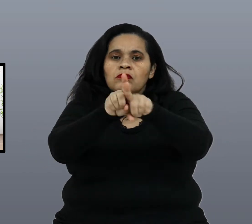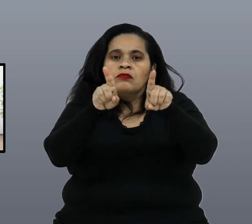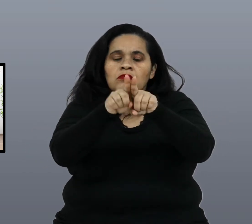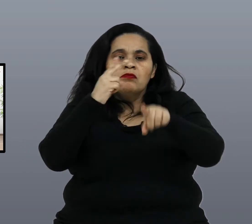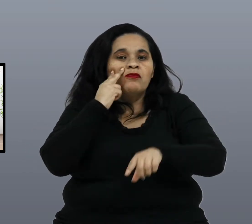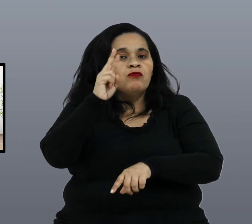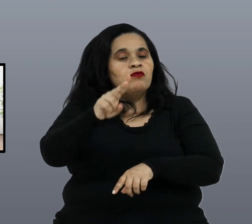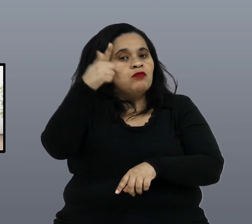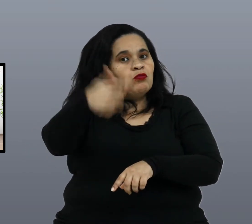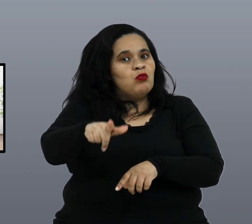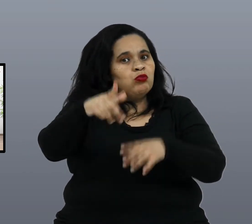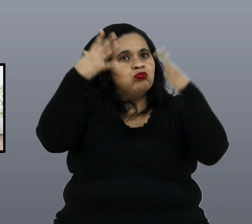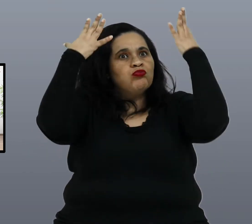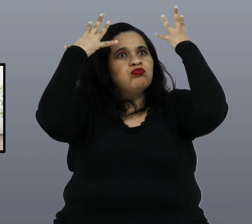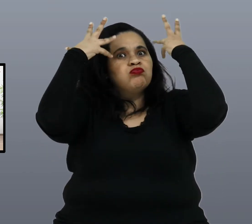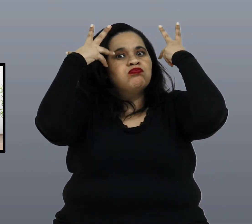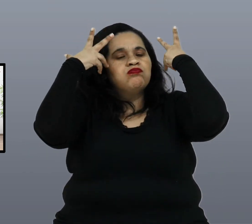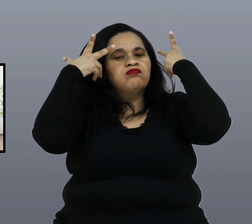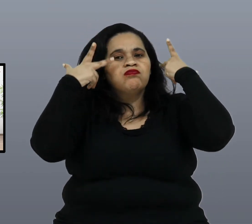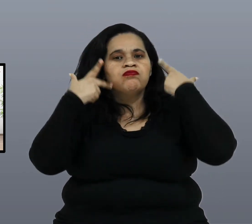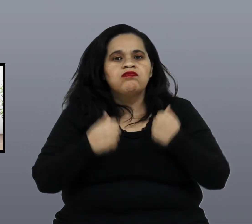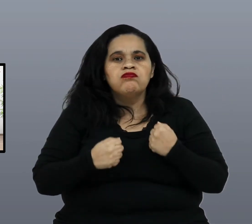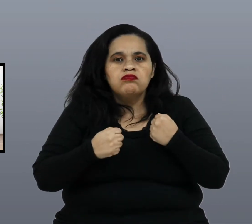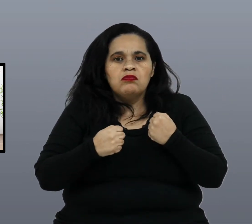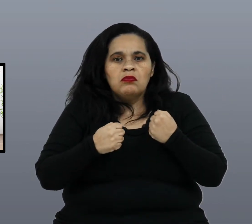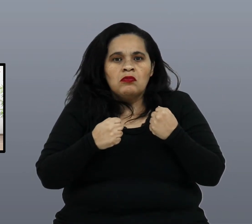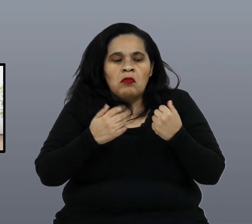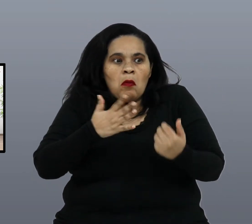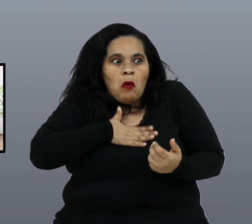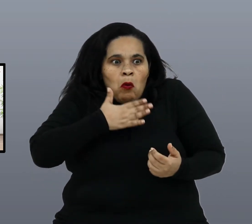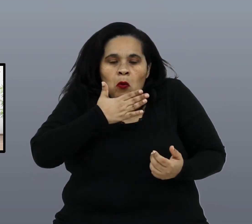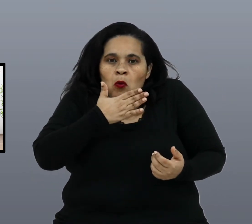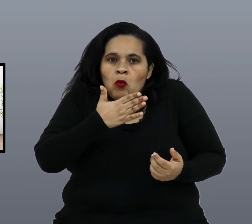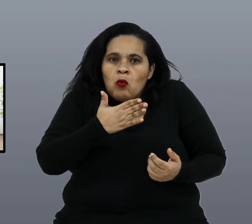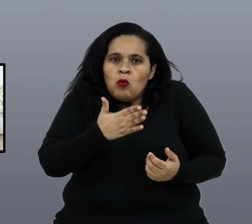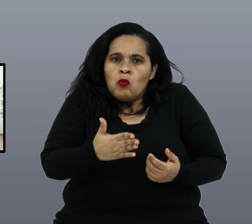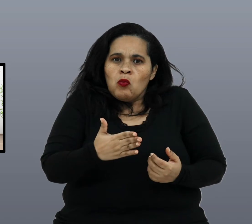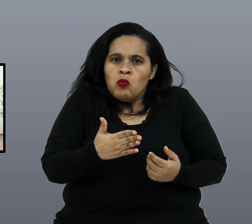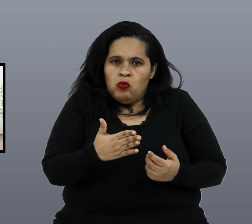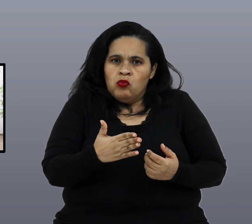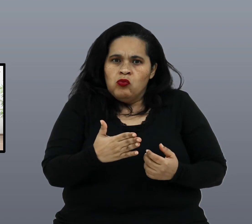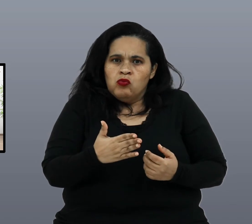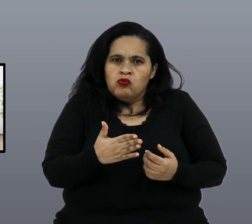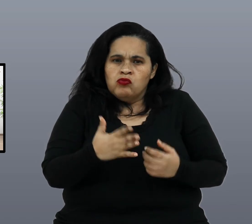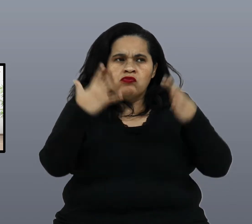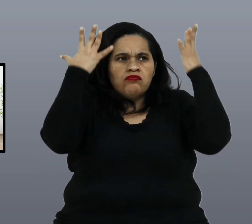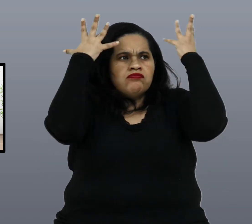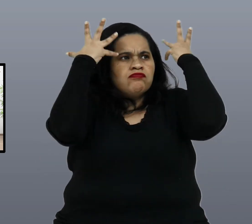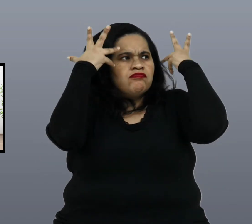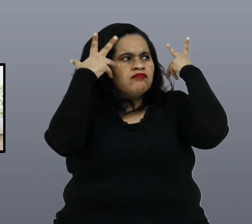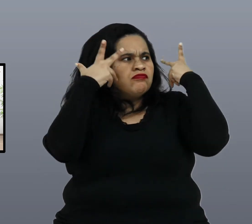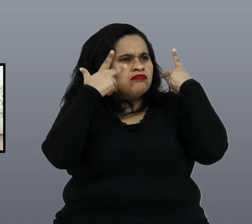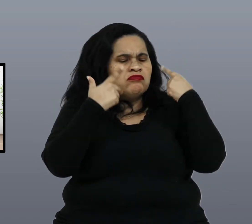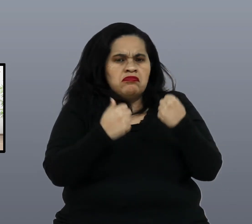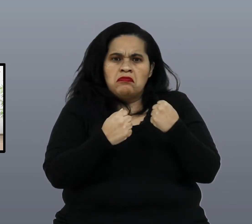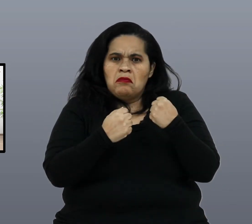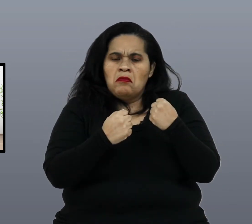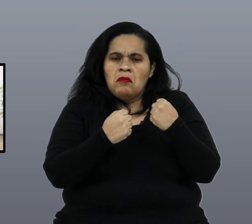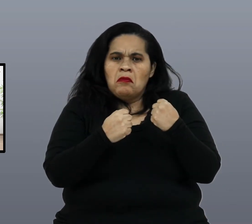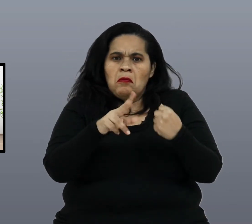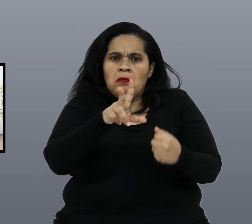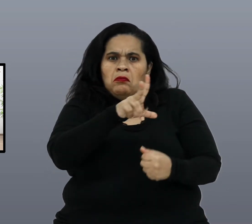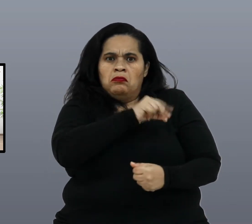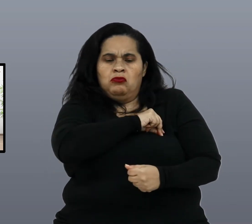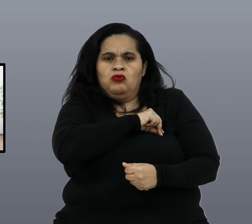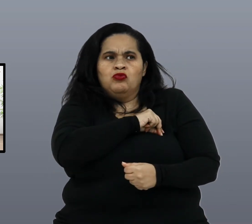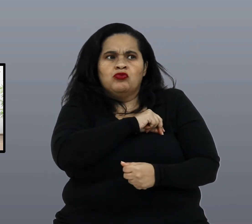que ele era terrível e assustador. Um animal terrível e assustador, né? Parece que era uma espécie